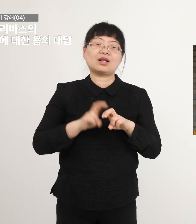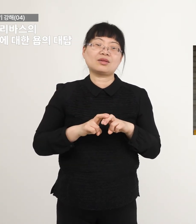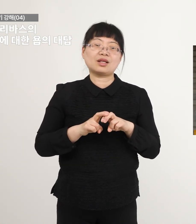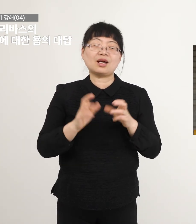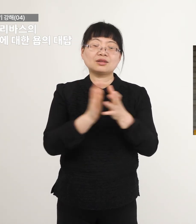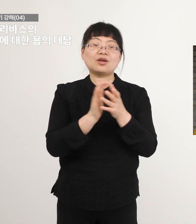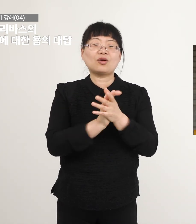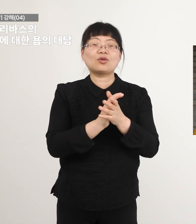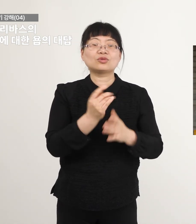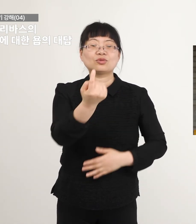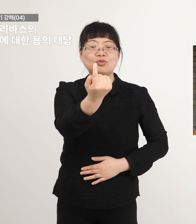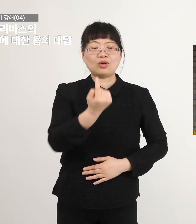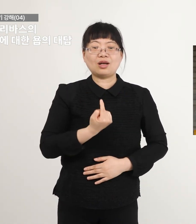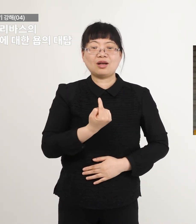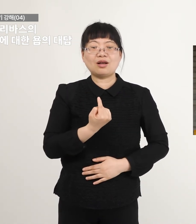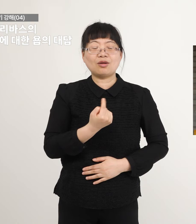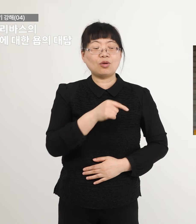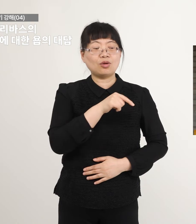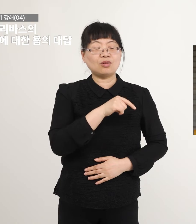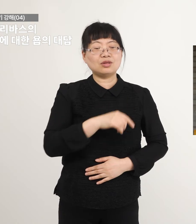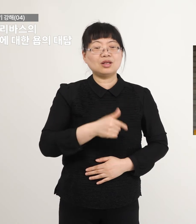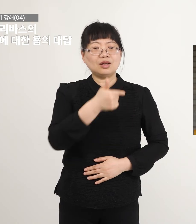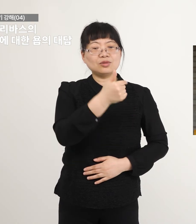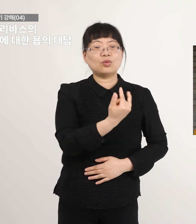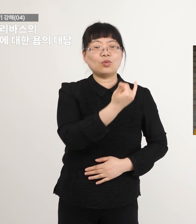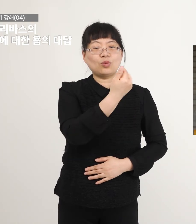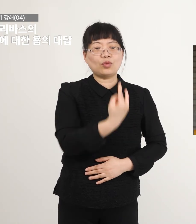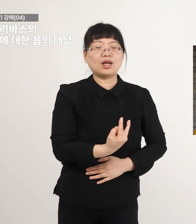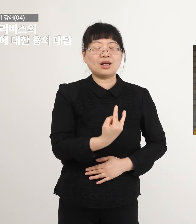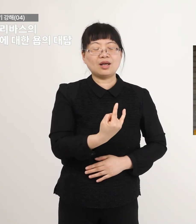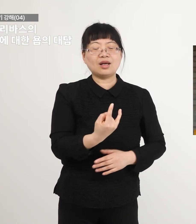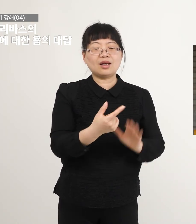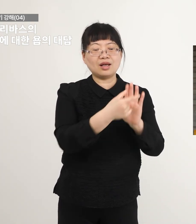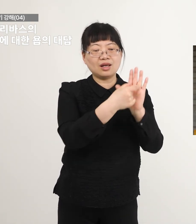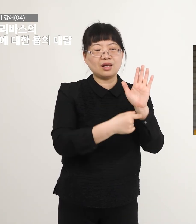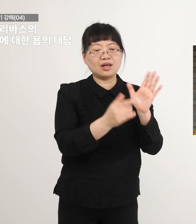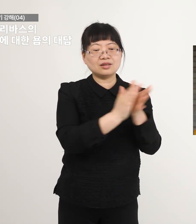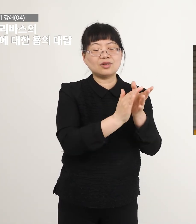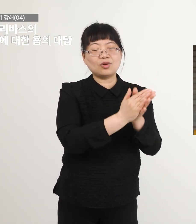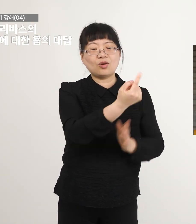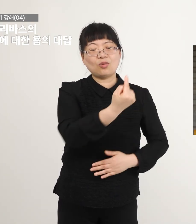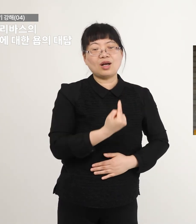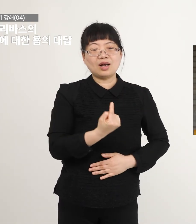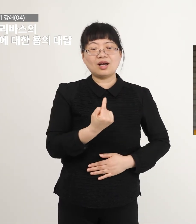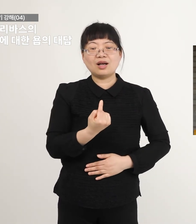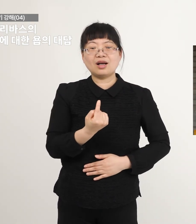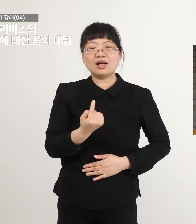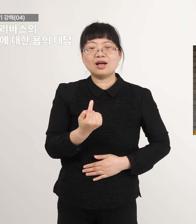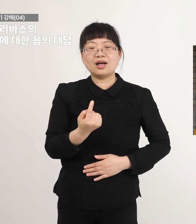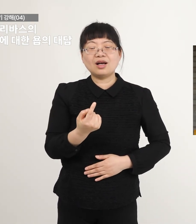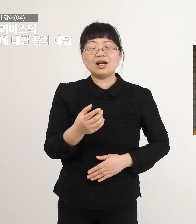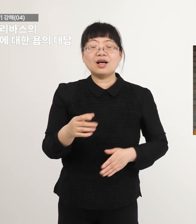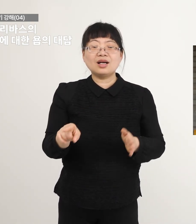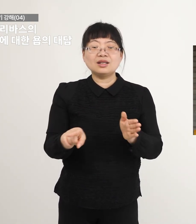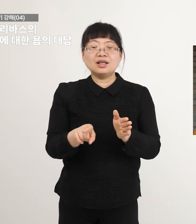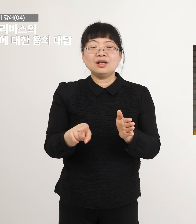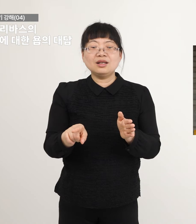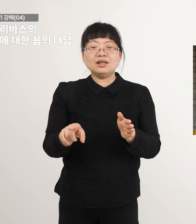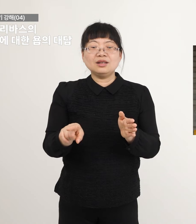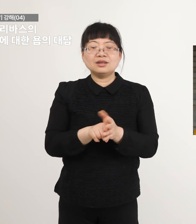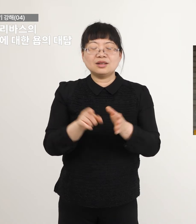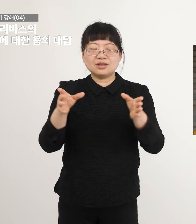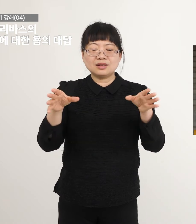친구들이 찾아왔어요. 노예 친구들이. 위로한답시고 동기들도 오고. 친구들을